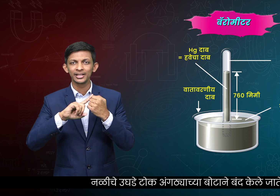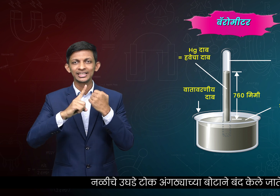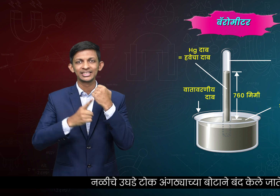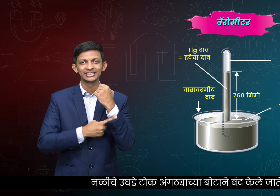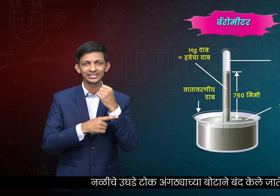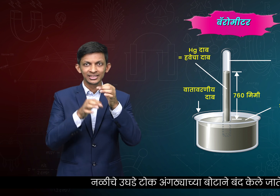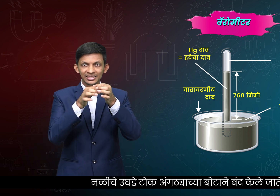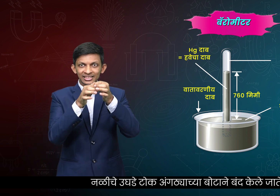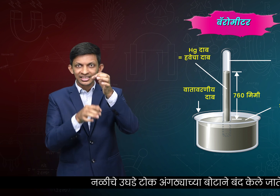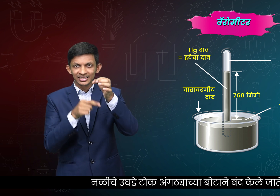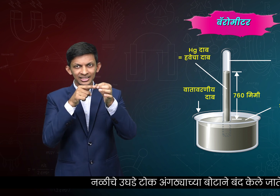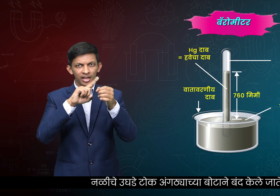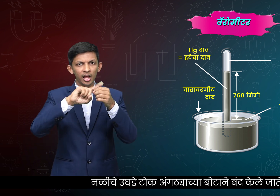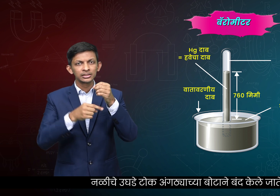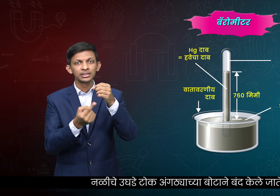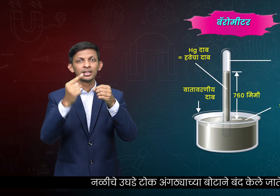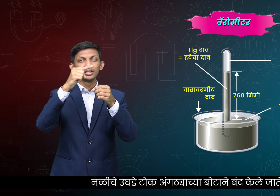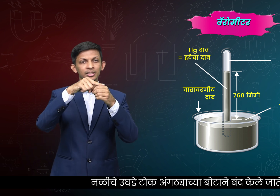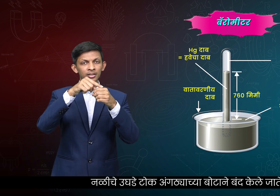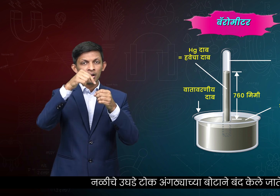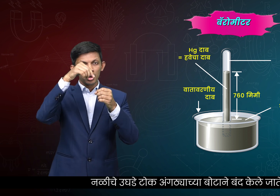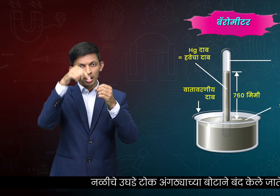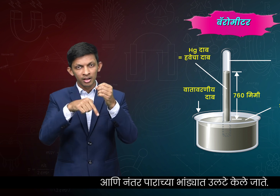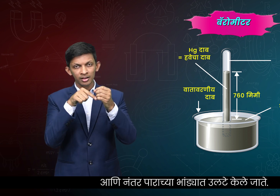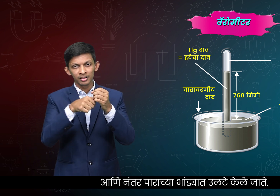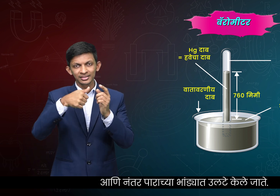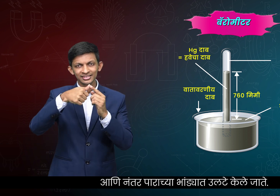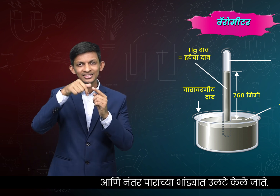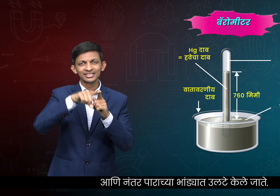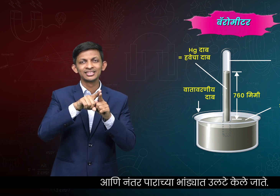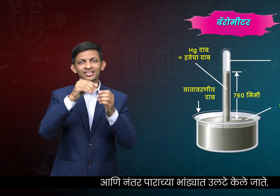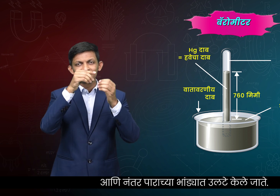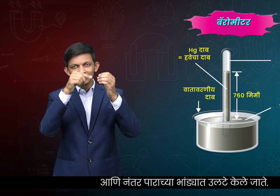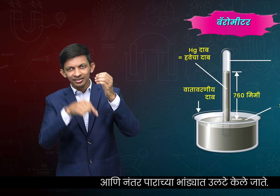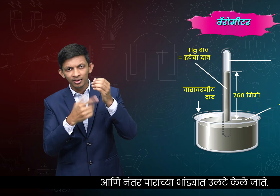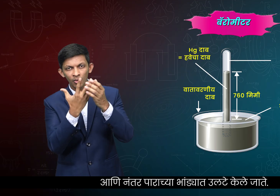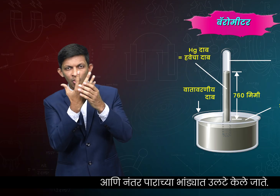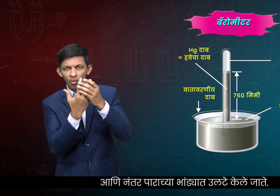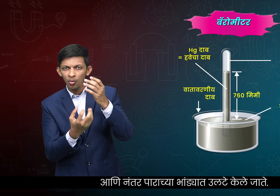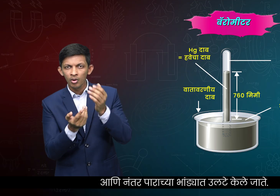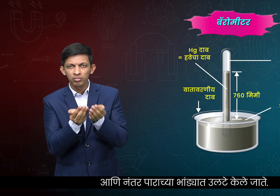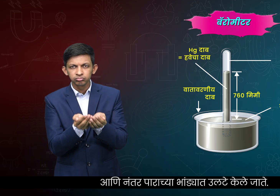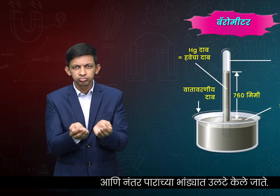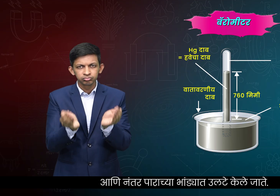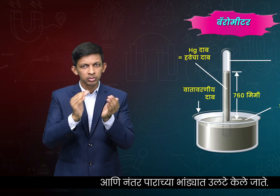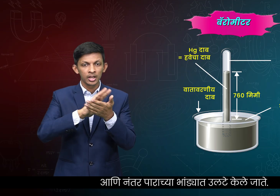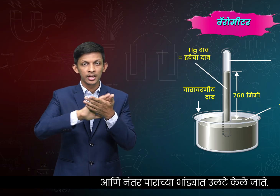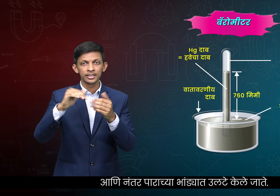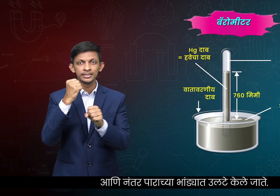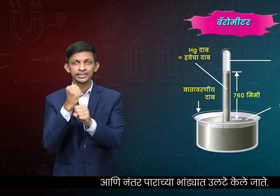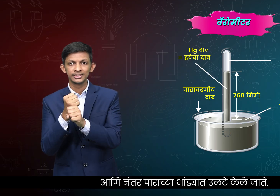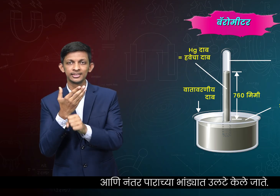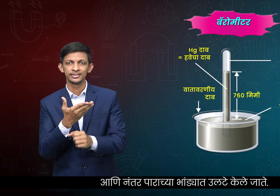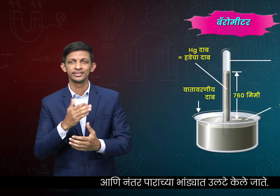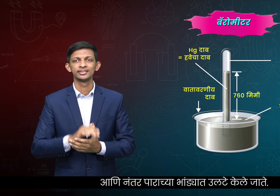नळीचे उघडे टोक अंगठ्याच्या बोटाने बंद केले जाते आणि नंतर पाराच्या भांड्यात उलटे केले जाते.